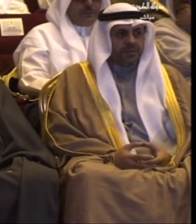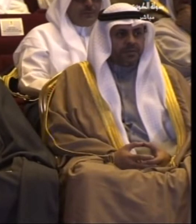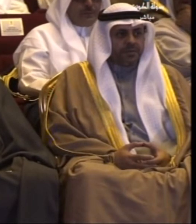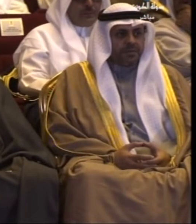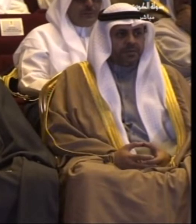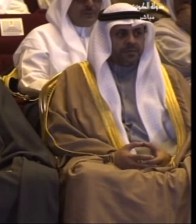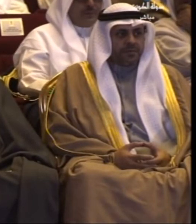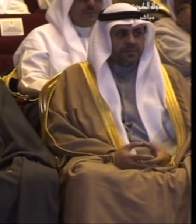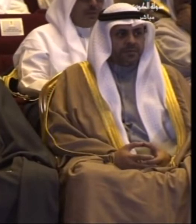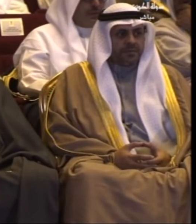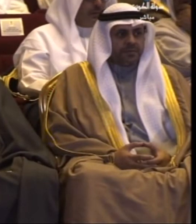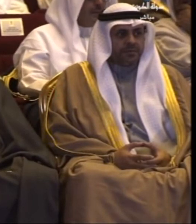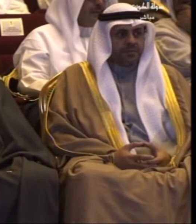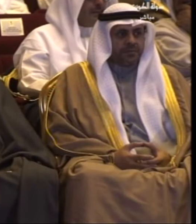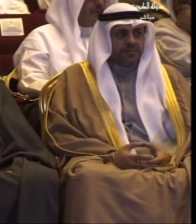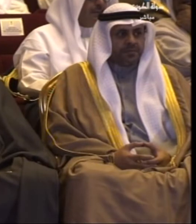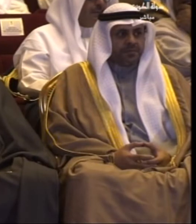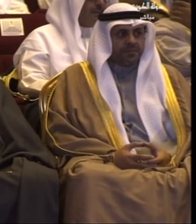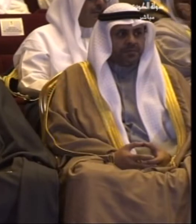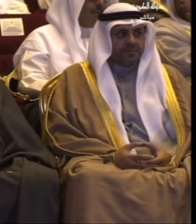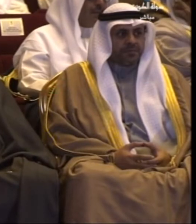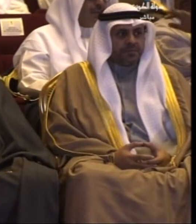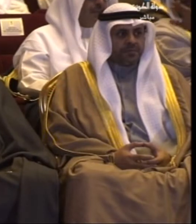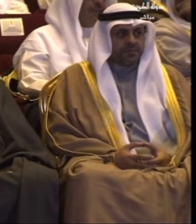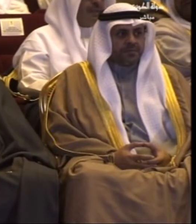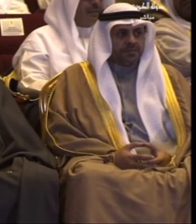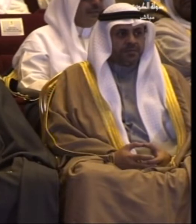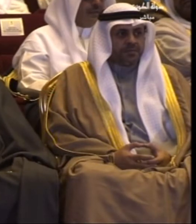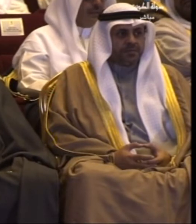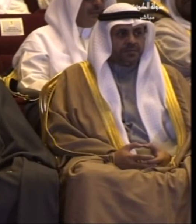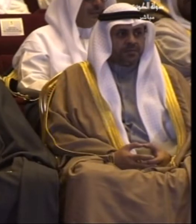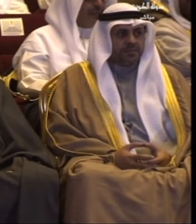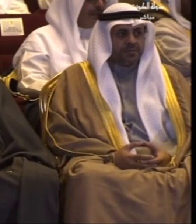التي تستهدف ترسيخ القيم الإسلامية في المجتمع